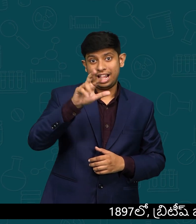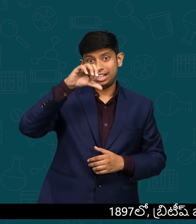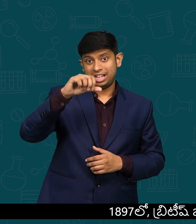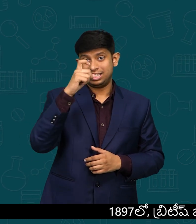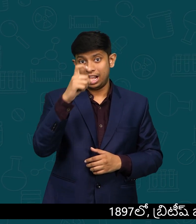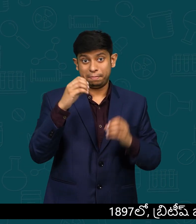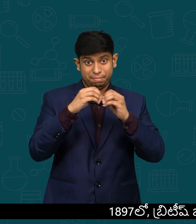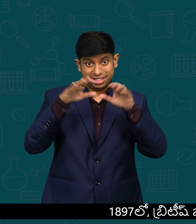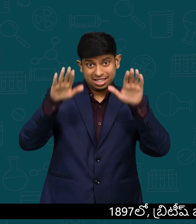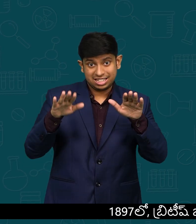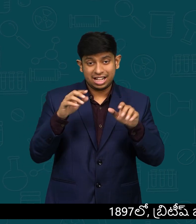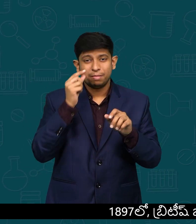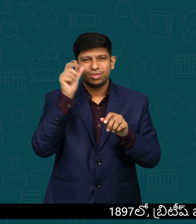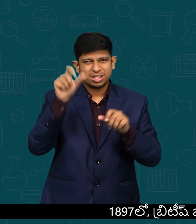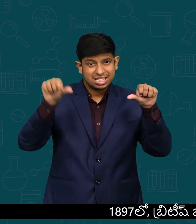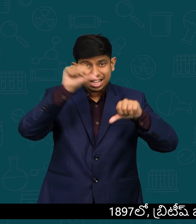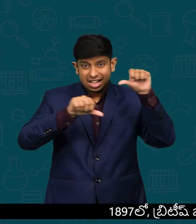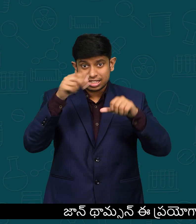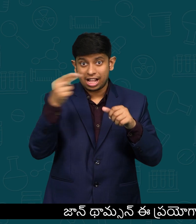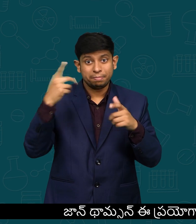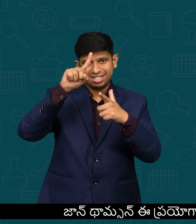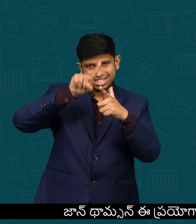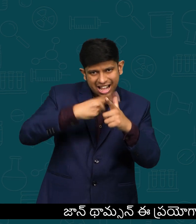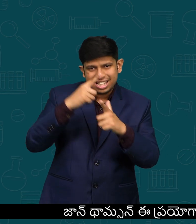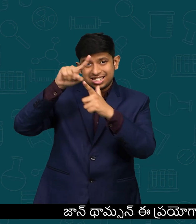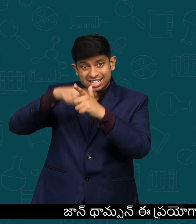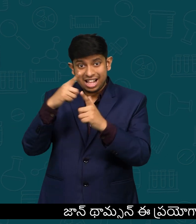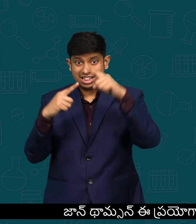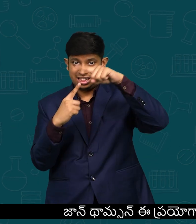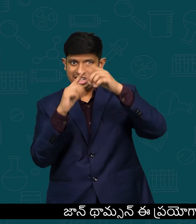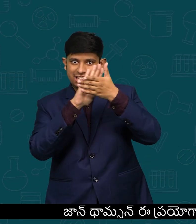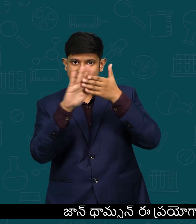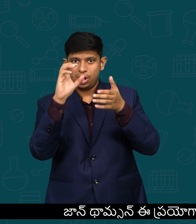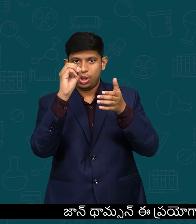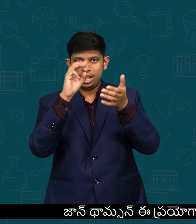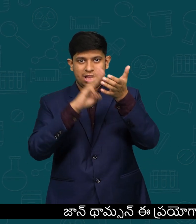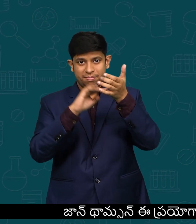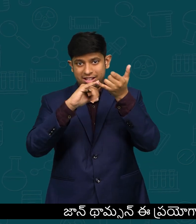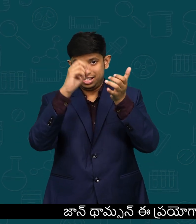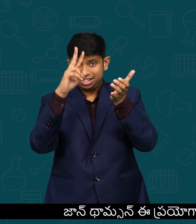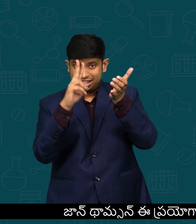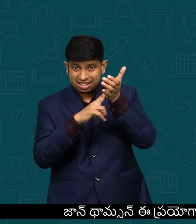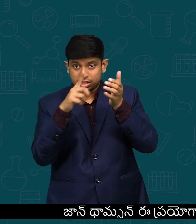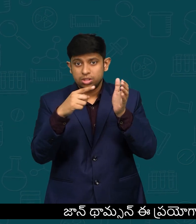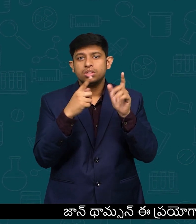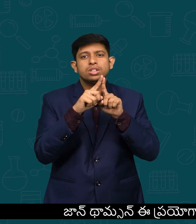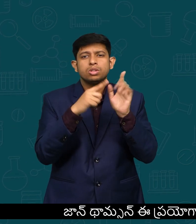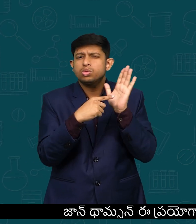1897లో బ్రిటిష్ భౌతిక శాస్త్రవేత్త జోసెఫ్ జాన్ థామ్సన్ ఈ ప్రయోగాల ఆధారంగా